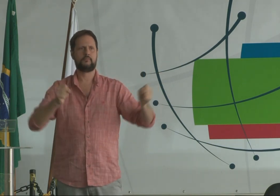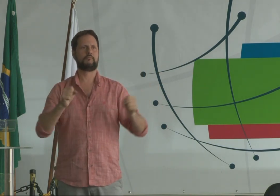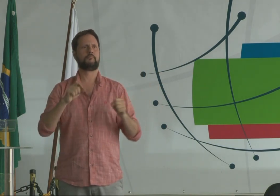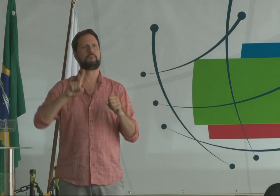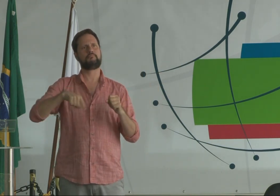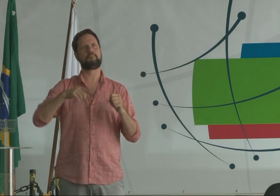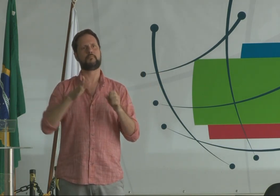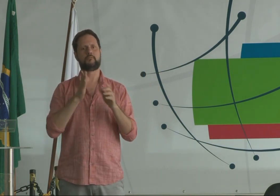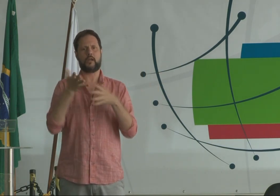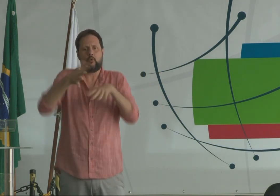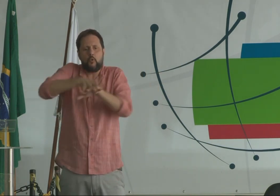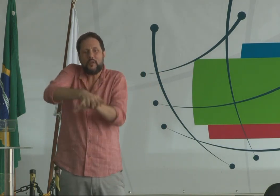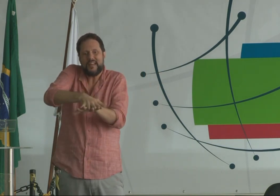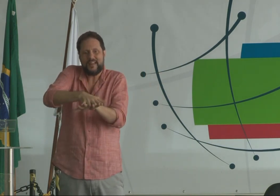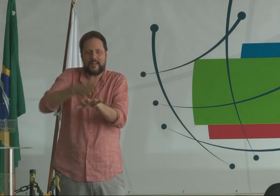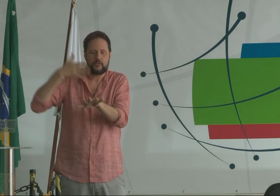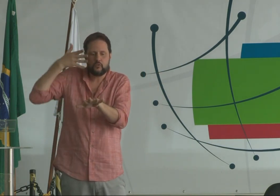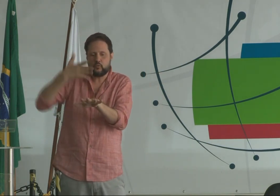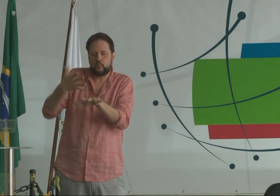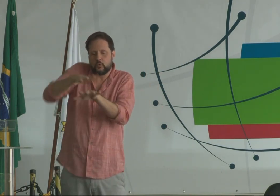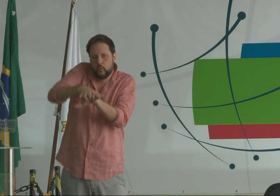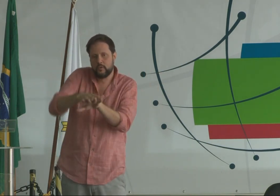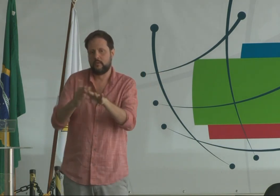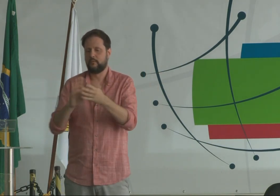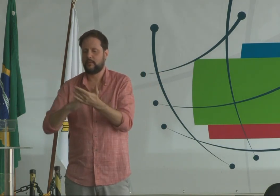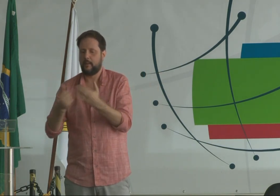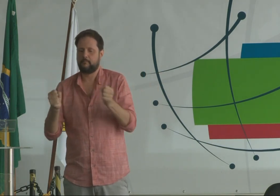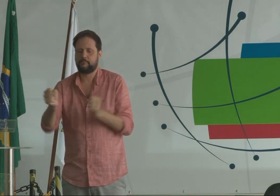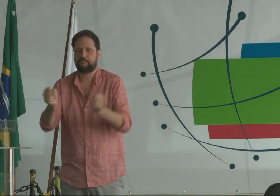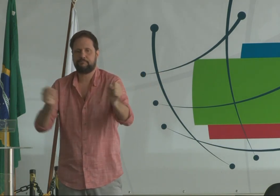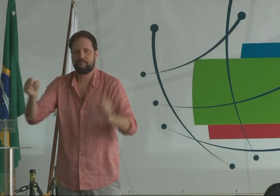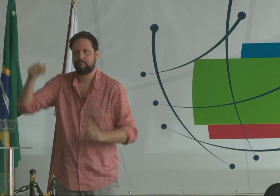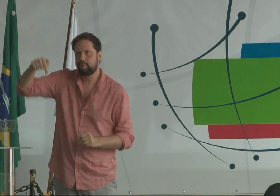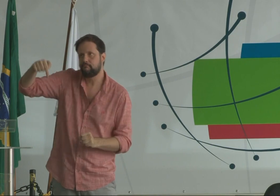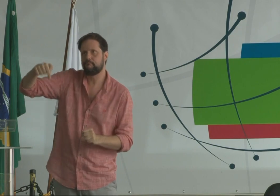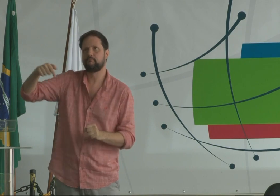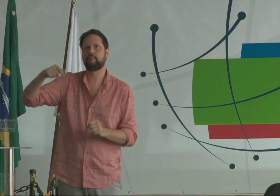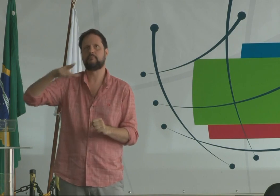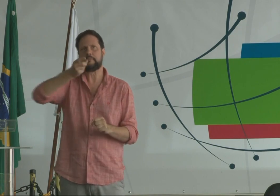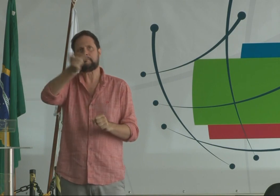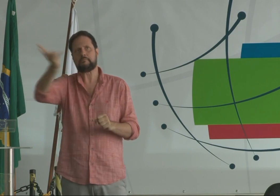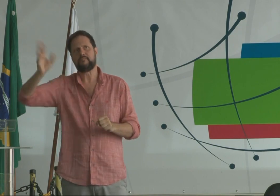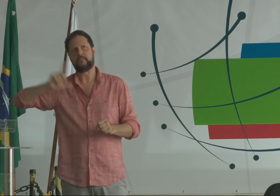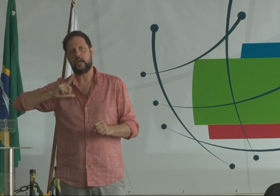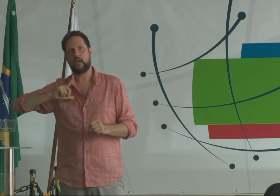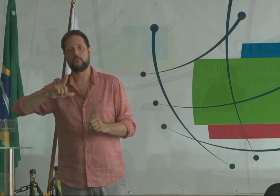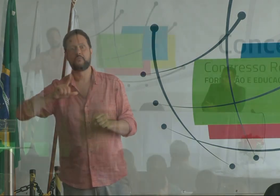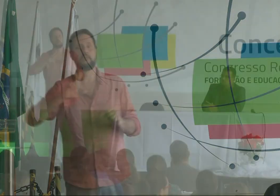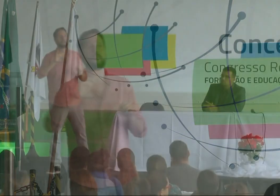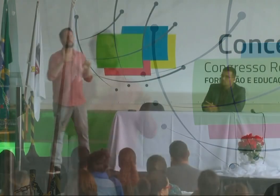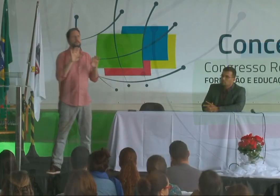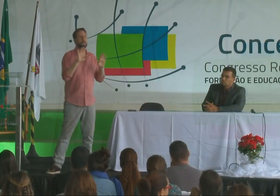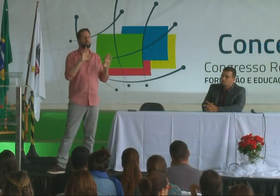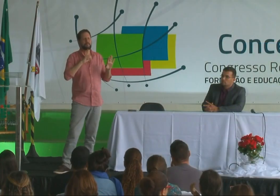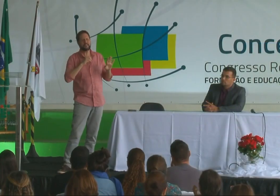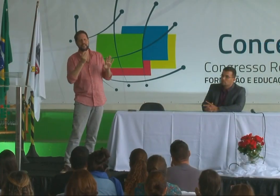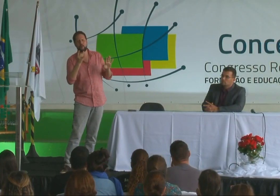espalhasse em diversos espaços, e conta com a presença de investimentos, porque são questões de políticas também inclusivas que têm colocado esses profissionais